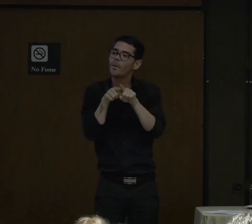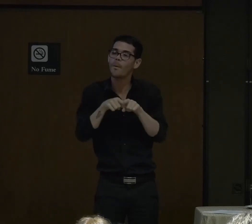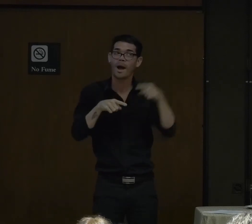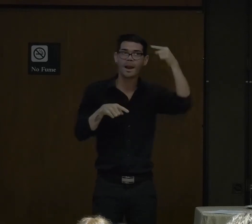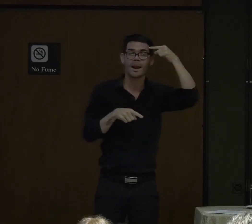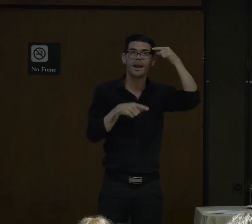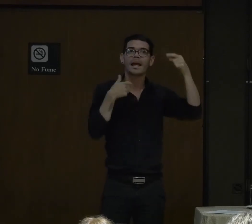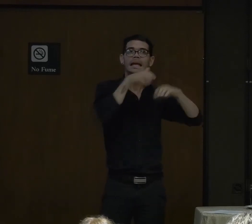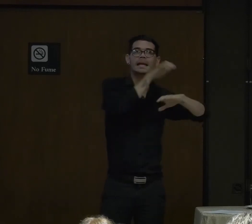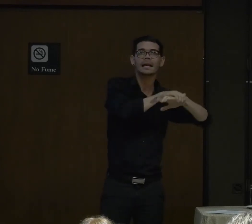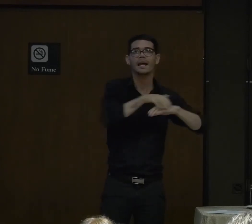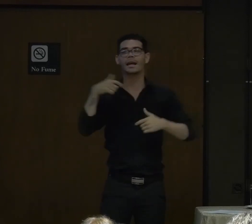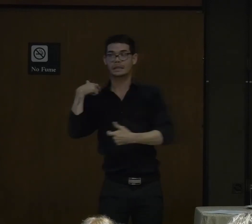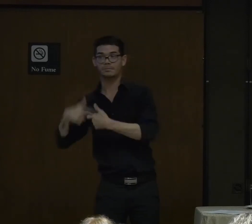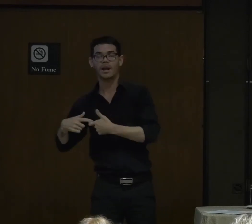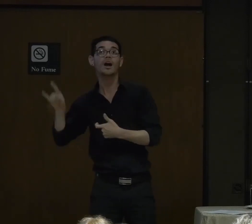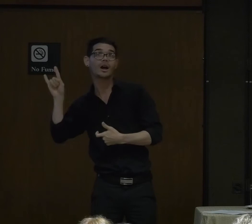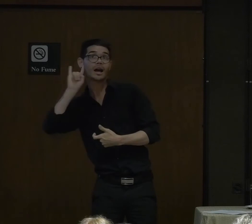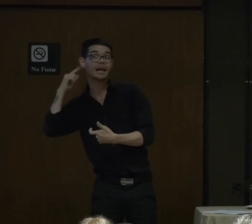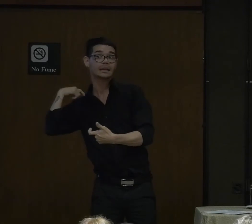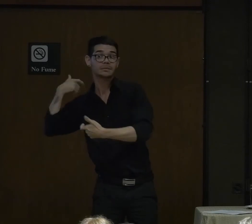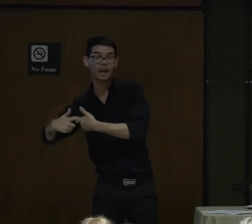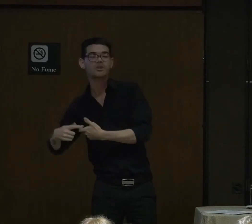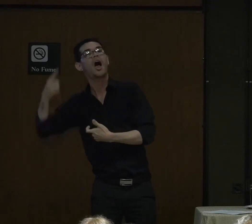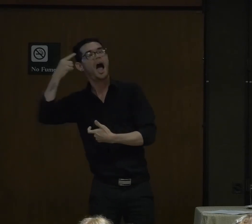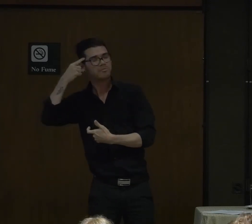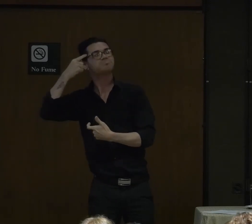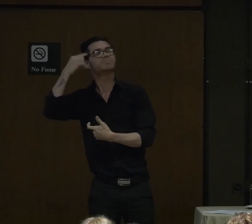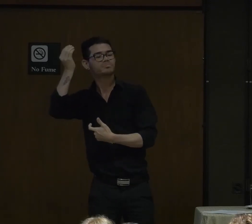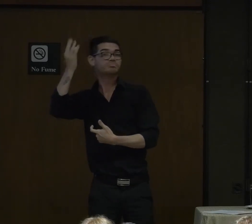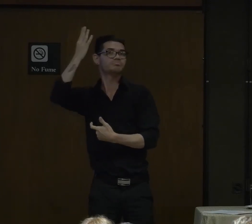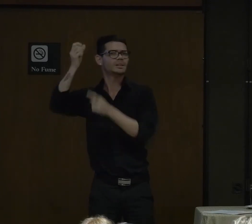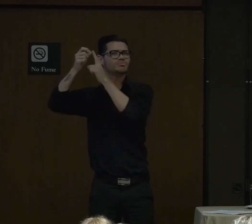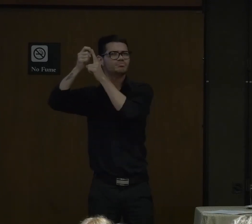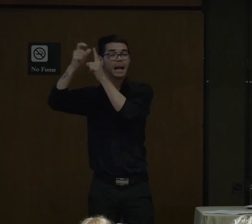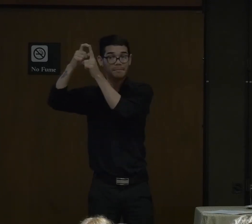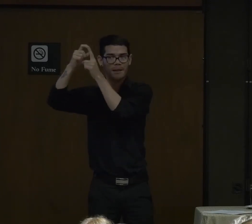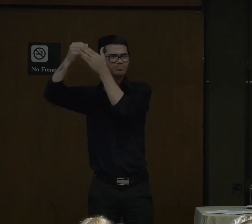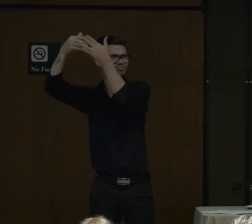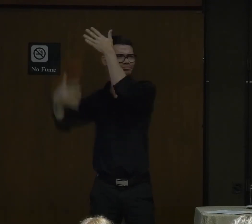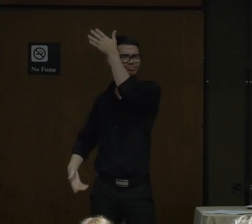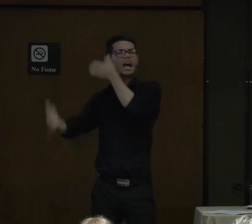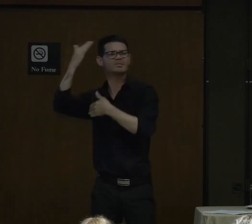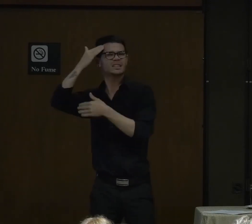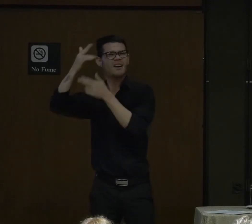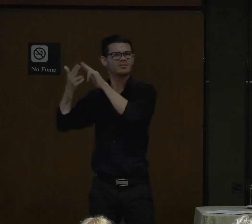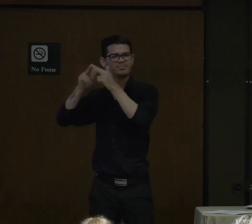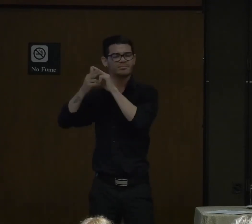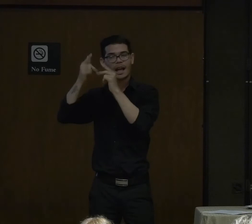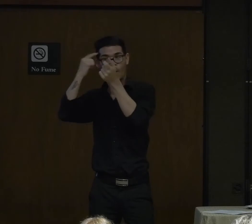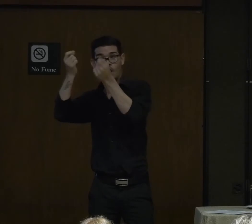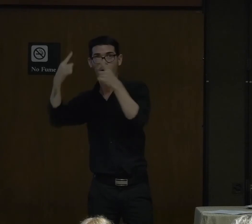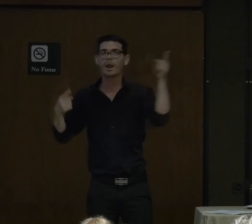muy lejos de crearle problemas a los bilingües, se sabe que